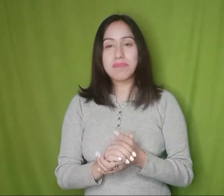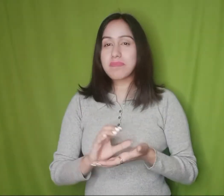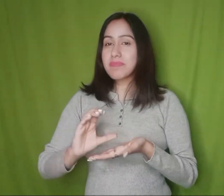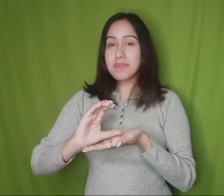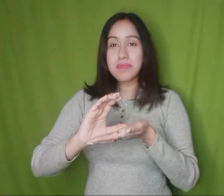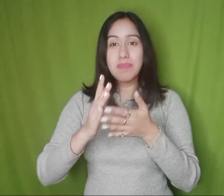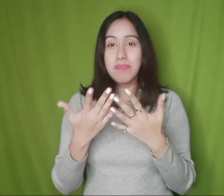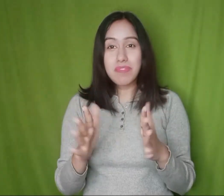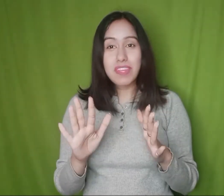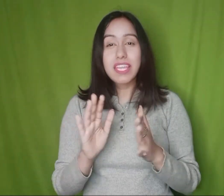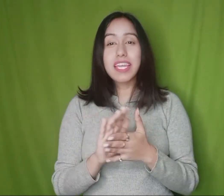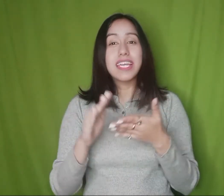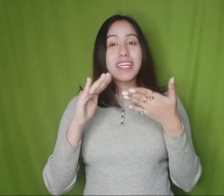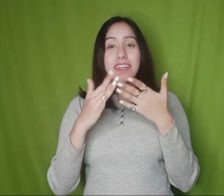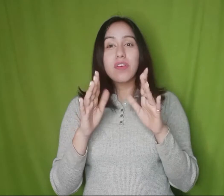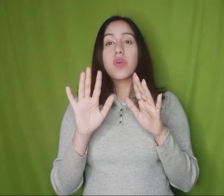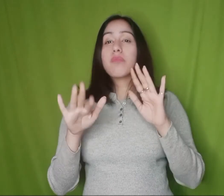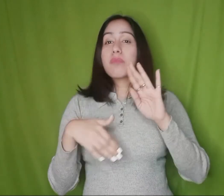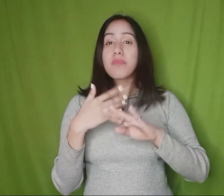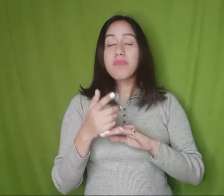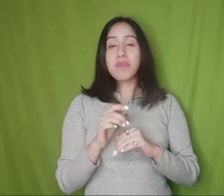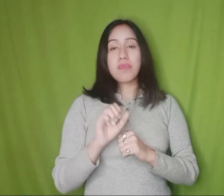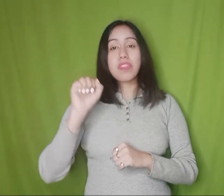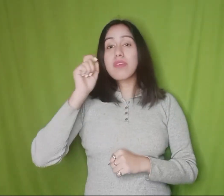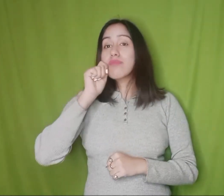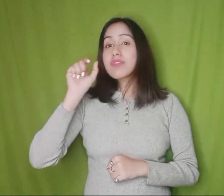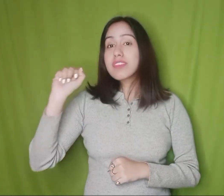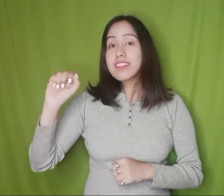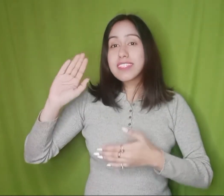में कान्हा और इनके पीछे चलती संजुक्ता।